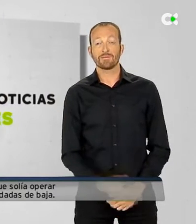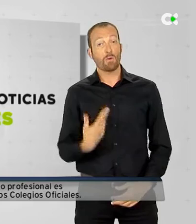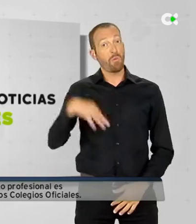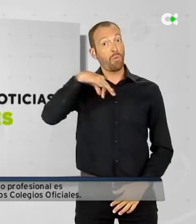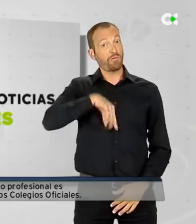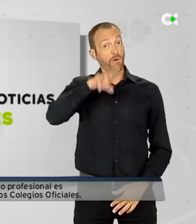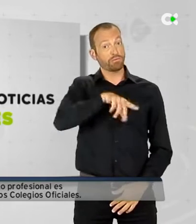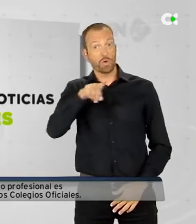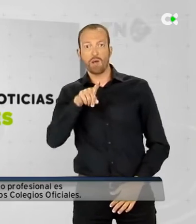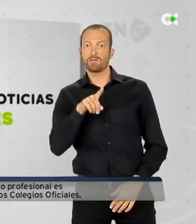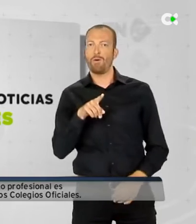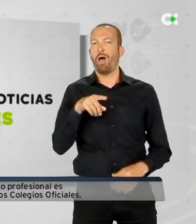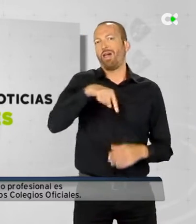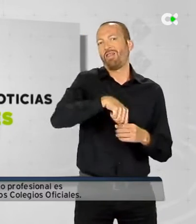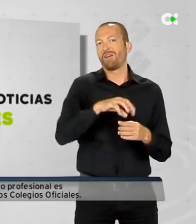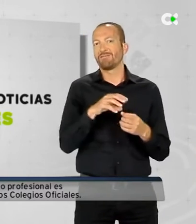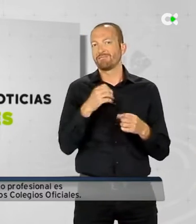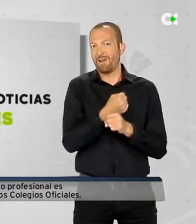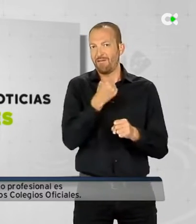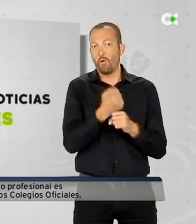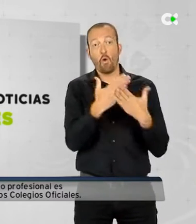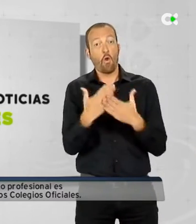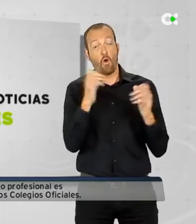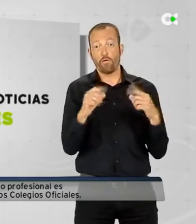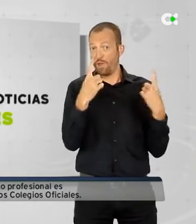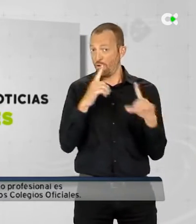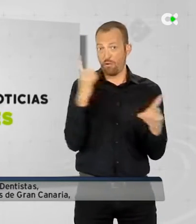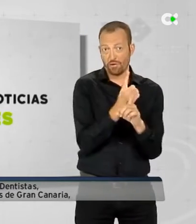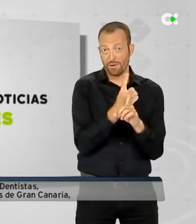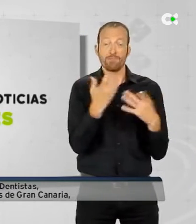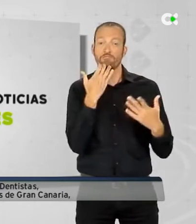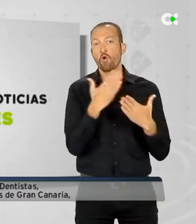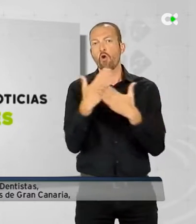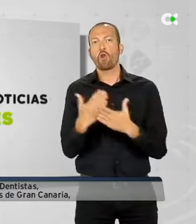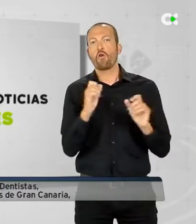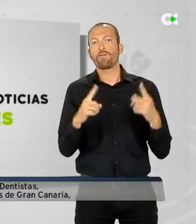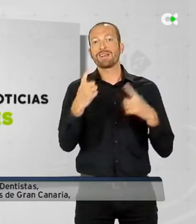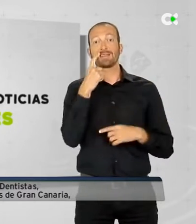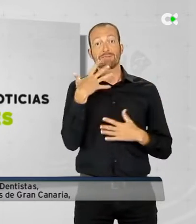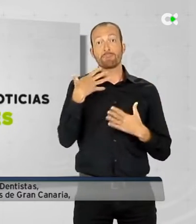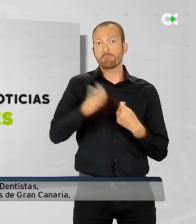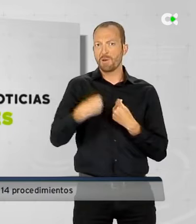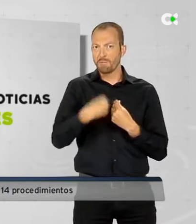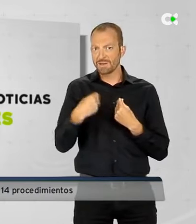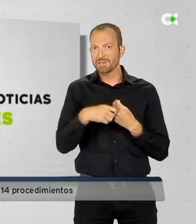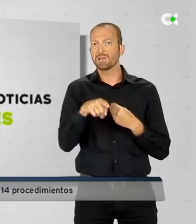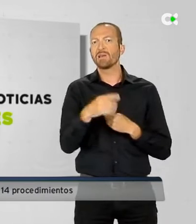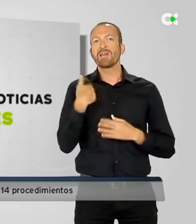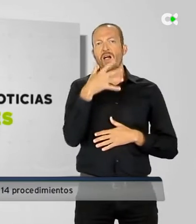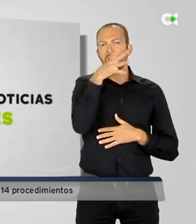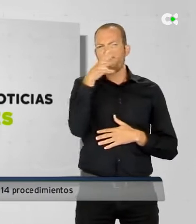El intrusismo profesional es combatido por los colegios oficiales. El de dentistas en Las Palmas de Gran Canaria tiene abiertos